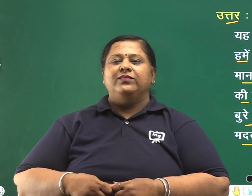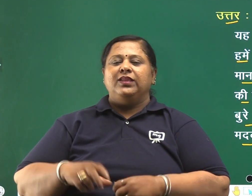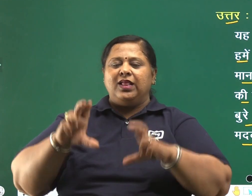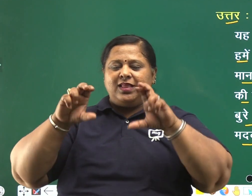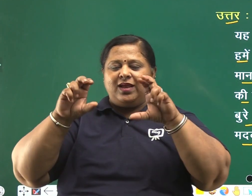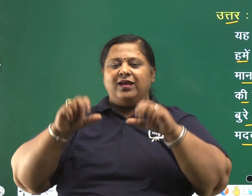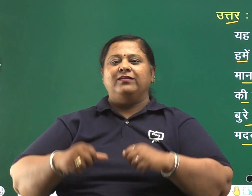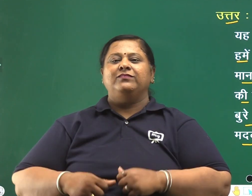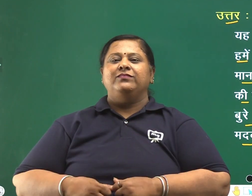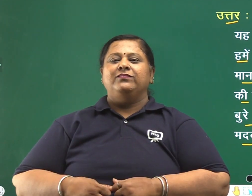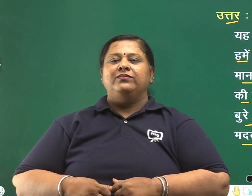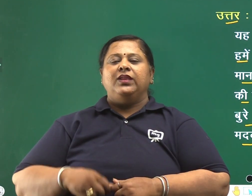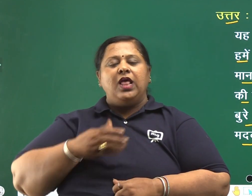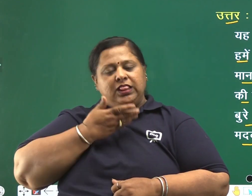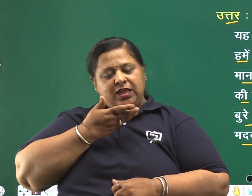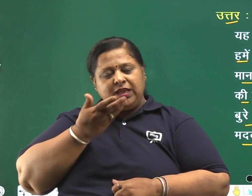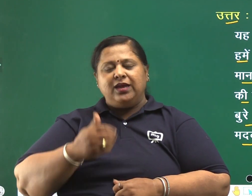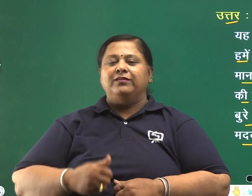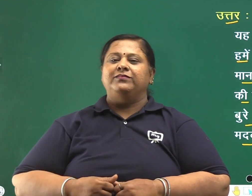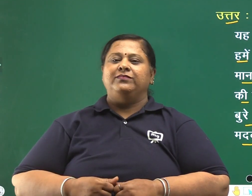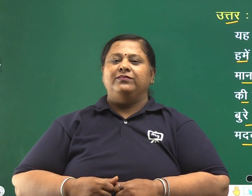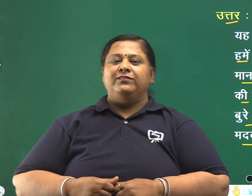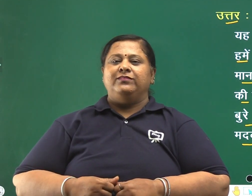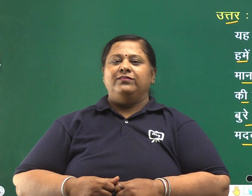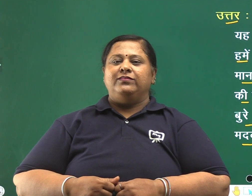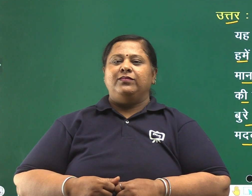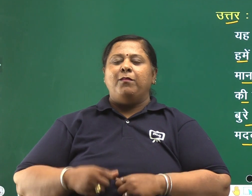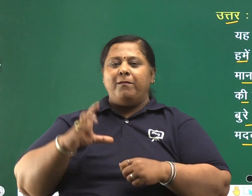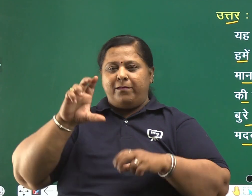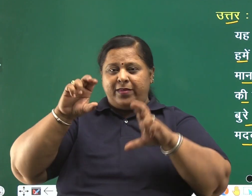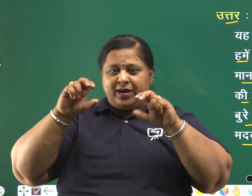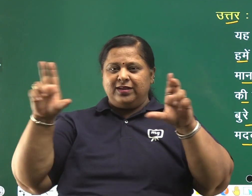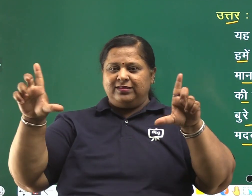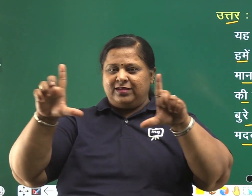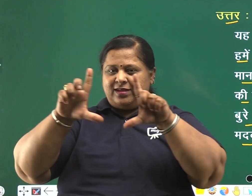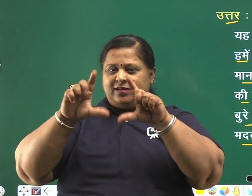अध्याय का अध्ययन किया। पाठ का सार,